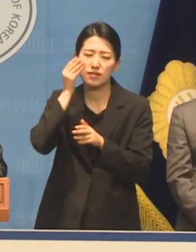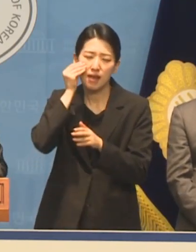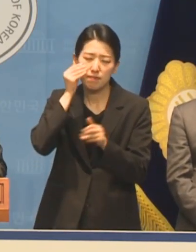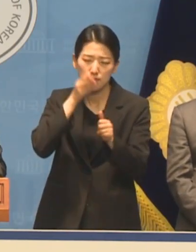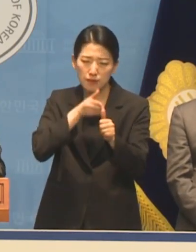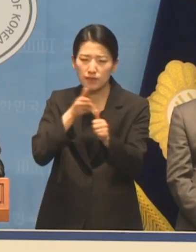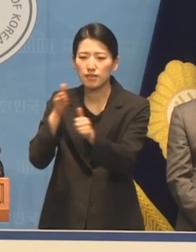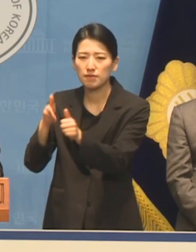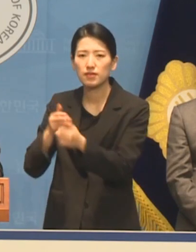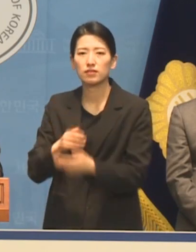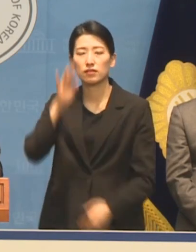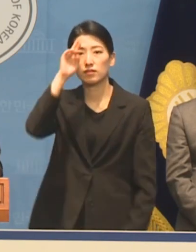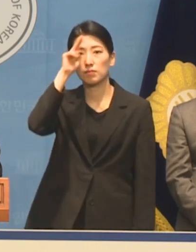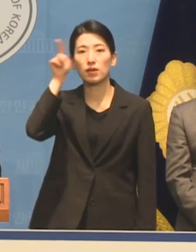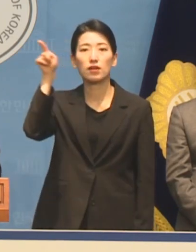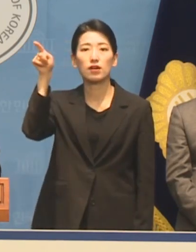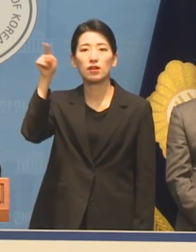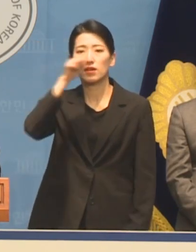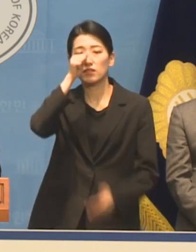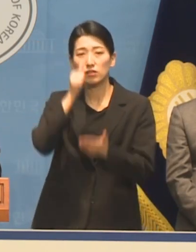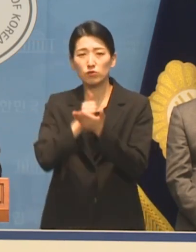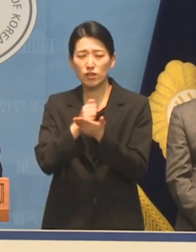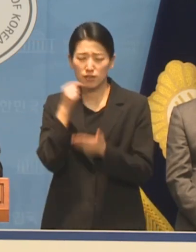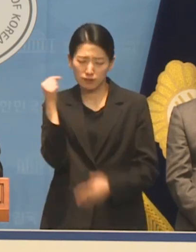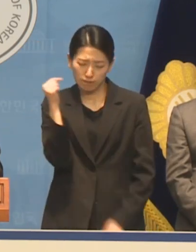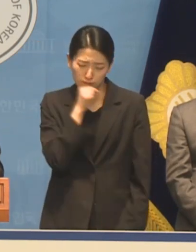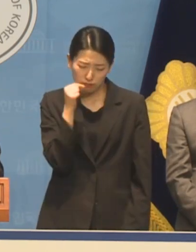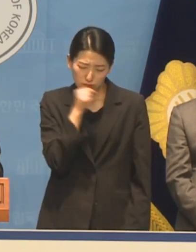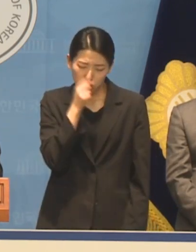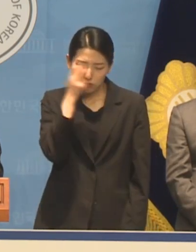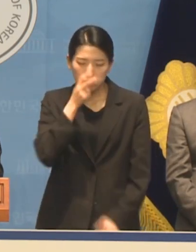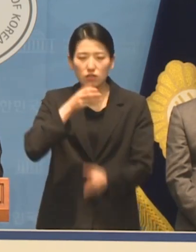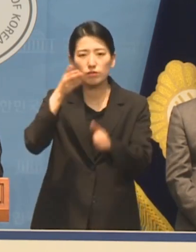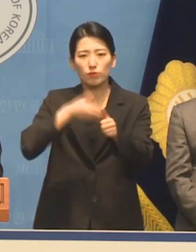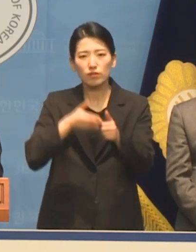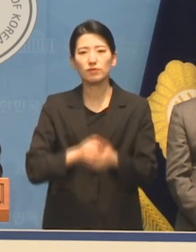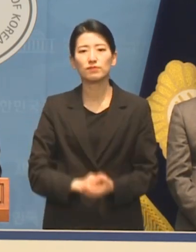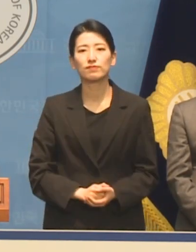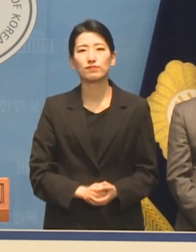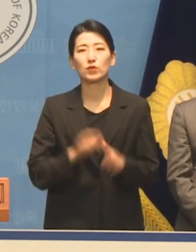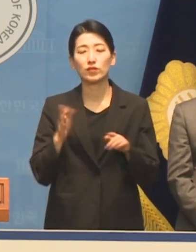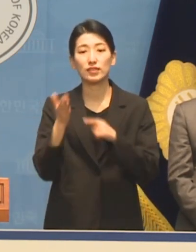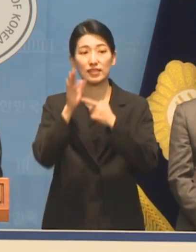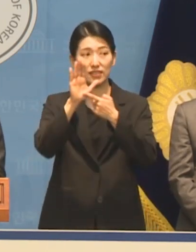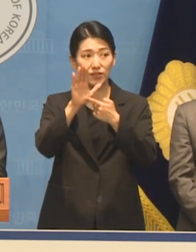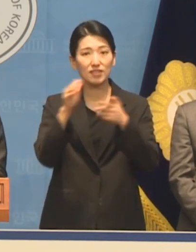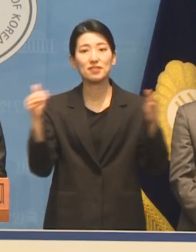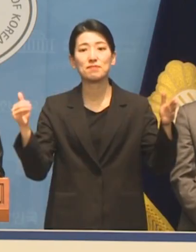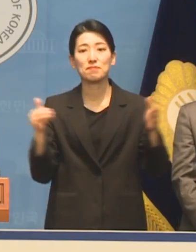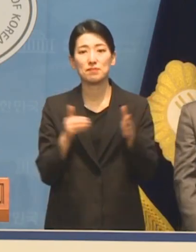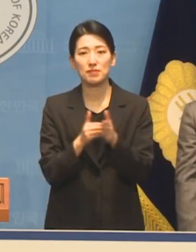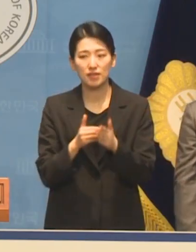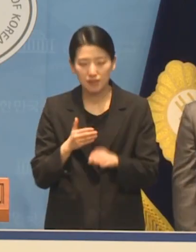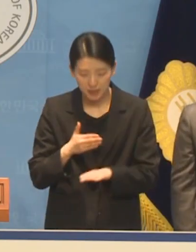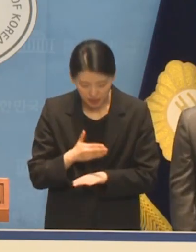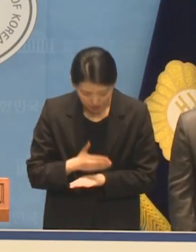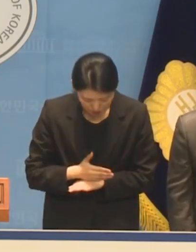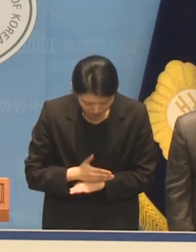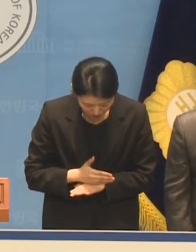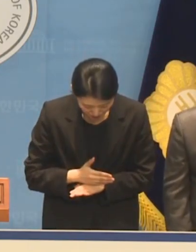호소드립니다. 박영우 회장 일가의 범죄를 철저하게 수사해 주십시오. 이상으로 기자회견을 마치도록 하겠습니다. 감사합니다.